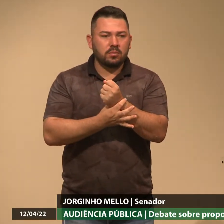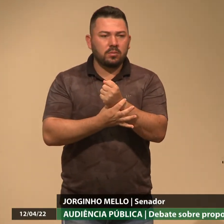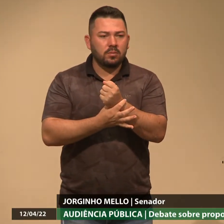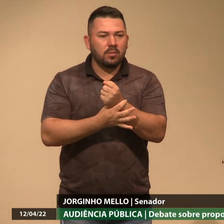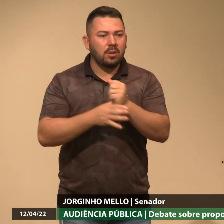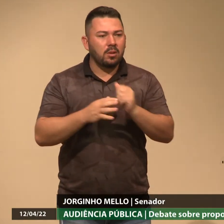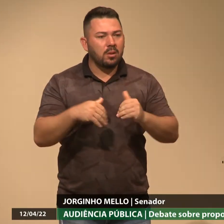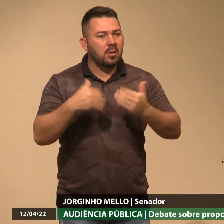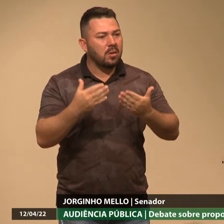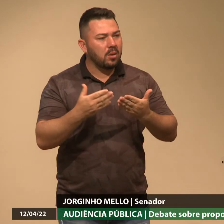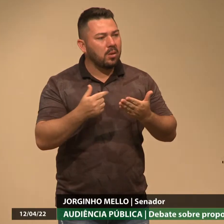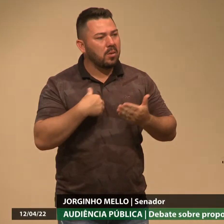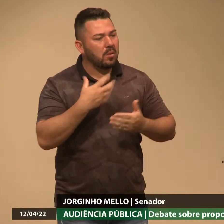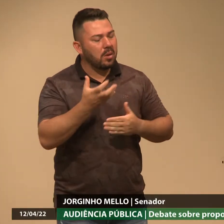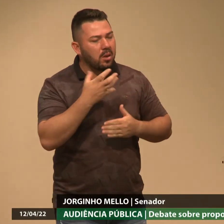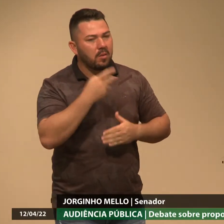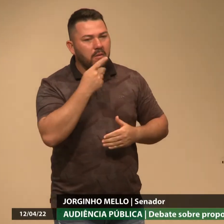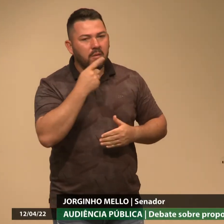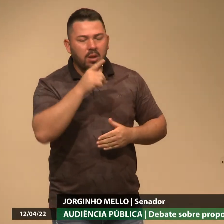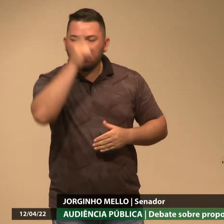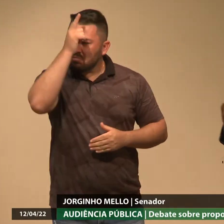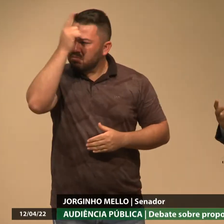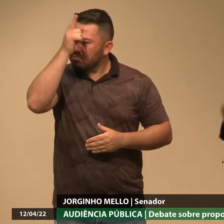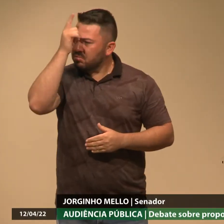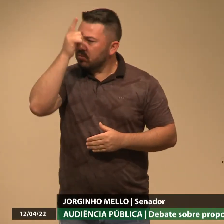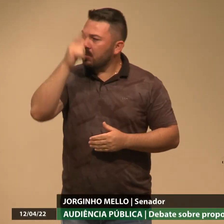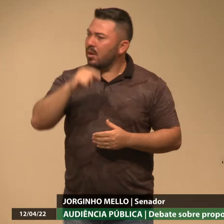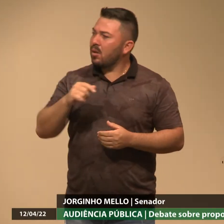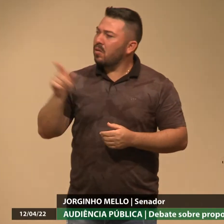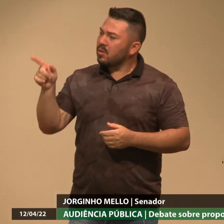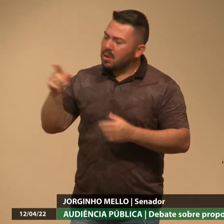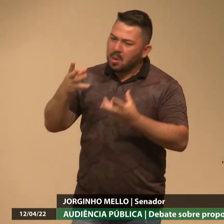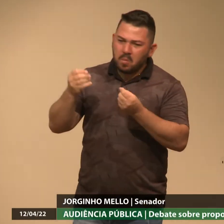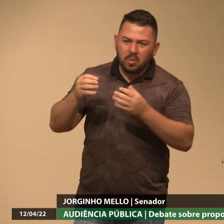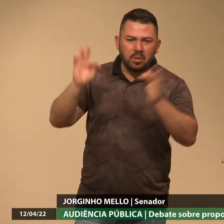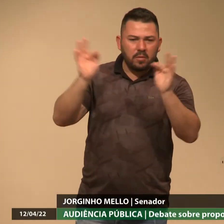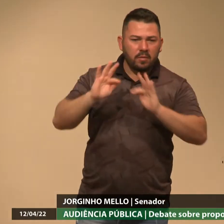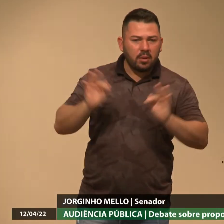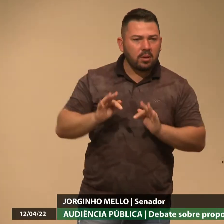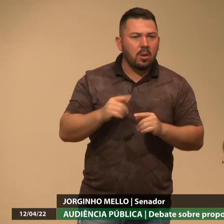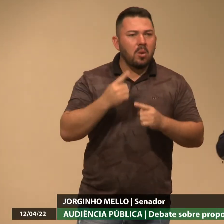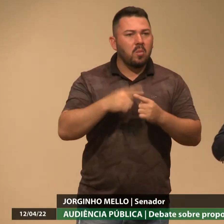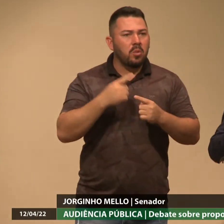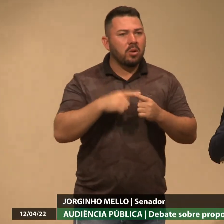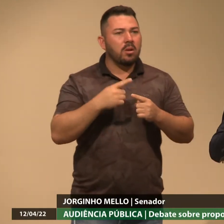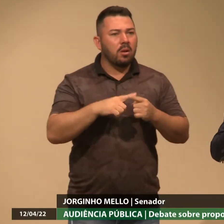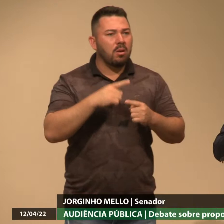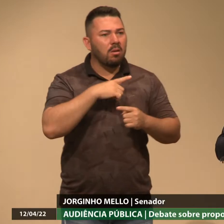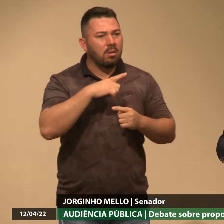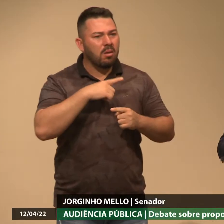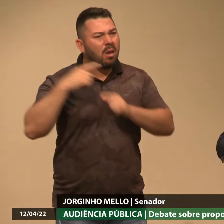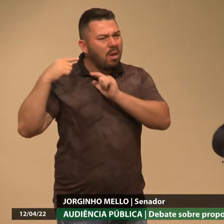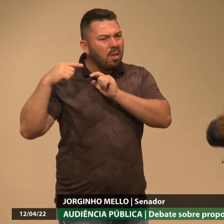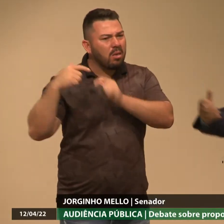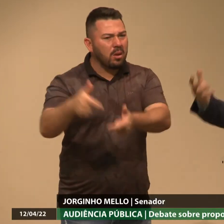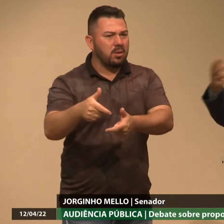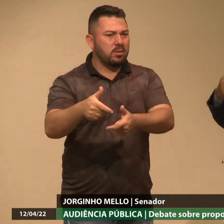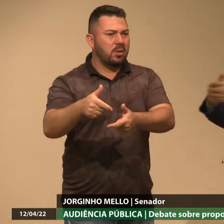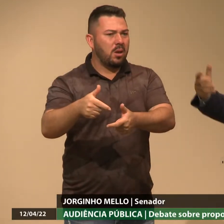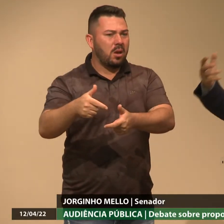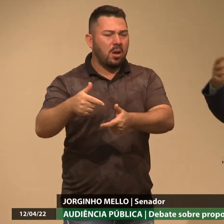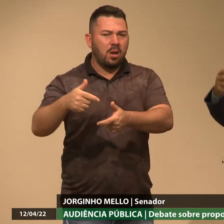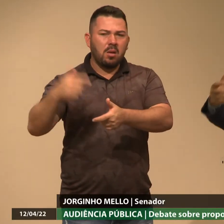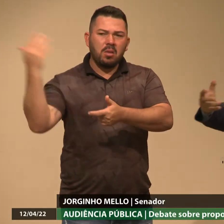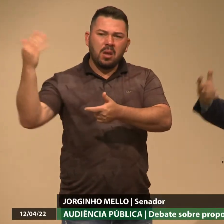bom então eu quero e dizer Lima que você é muito feliz fazer essa rota porque Santa Catarina tem tradição desde